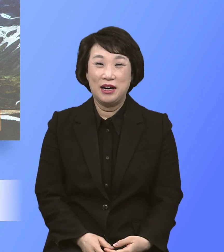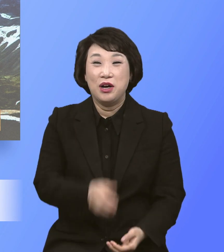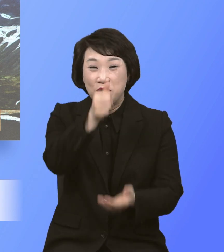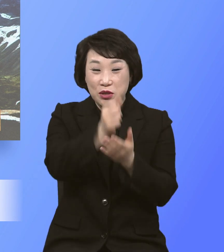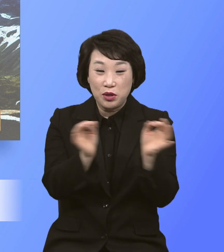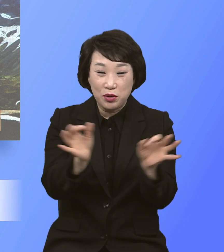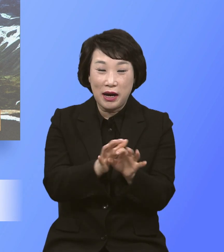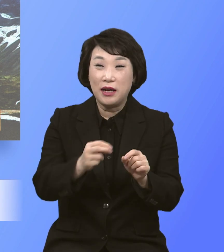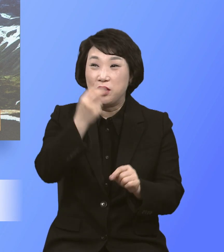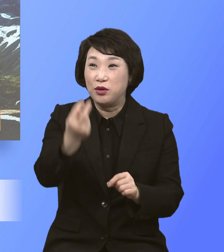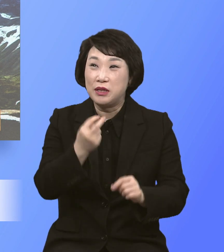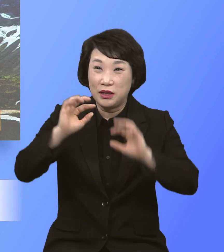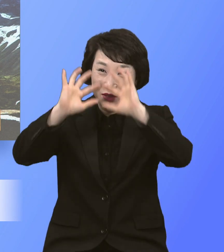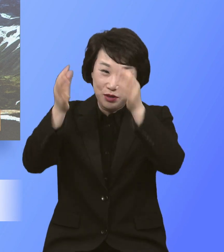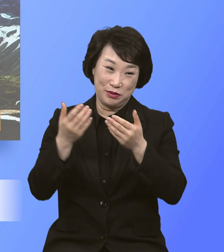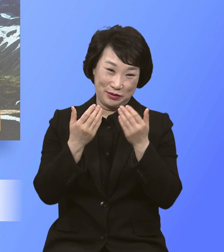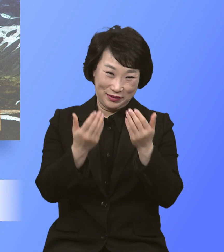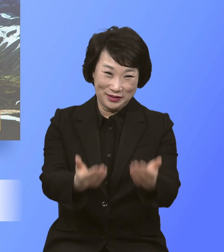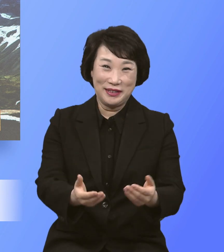속죄와 영생과 천국이.